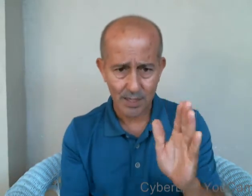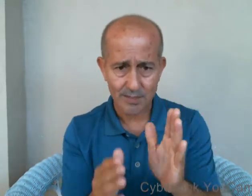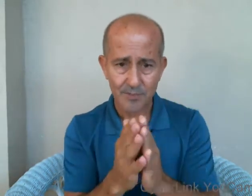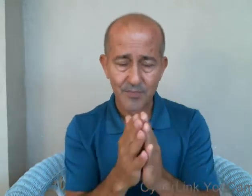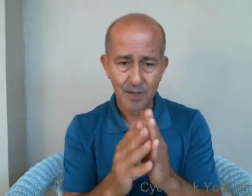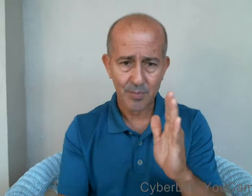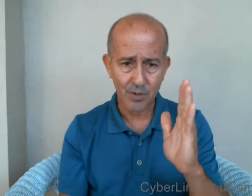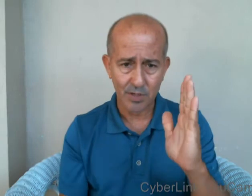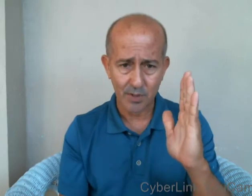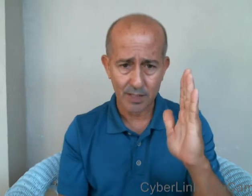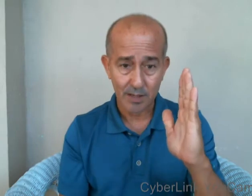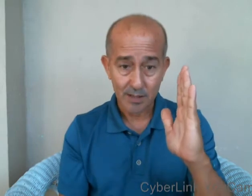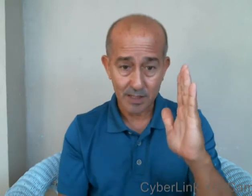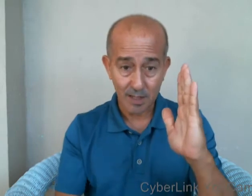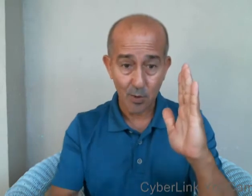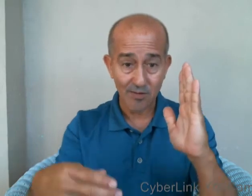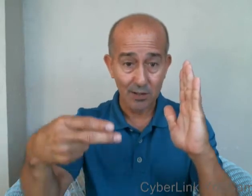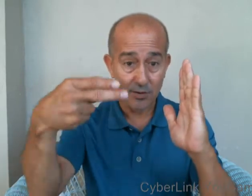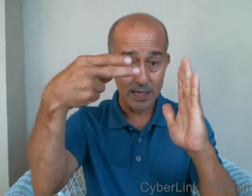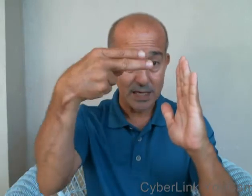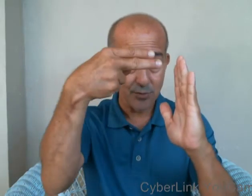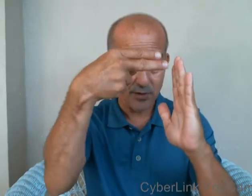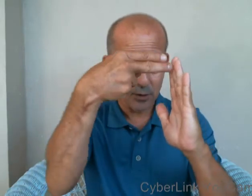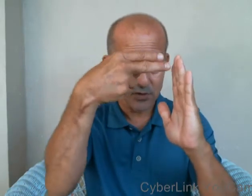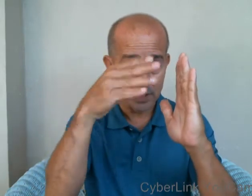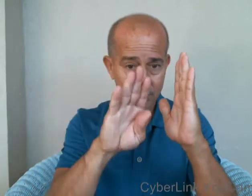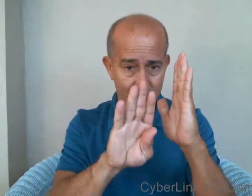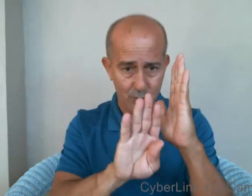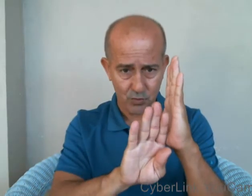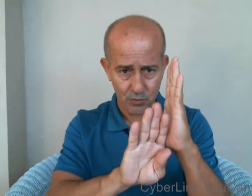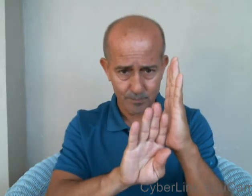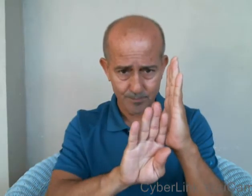clase. Pero recuerden, si estamos hablando del libro de los hebreos,